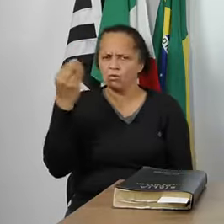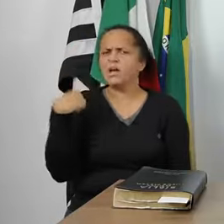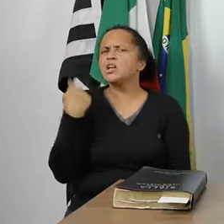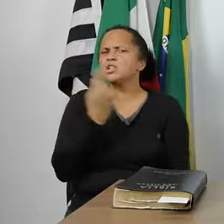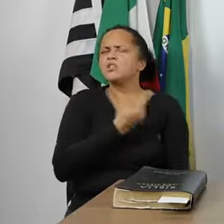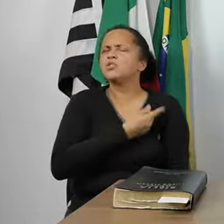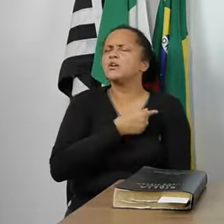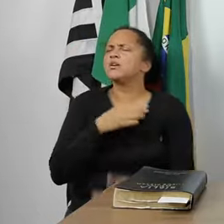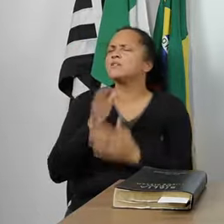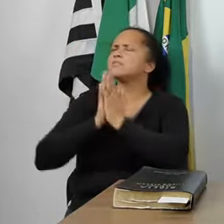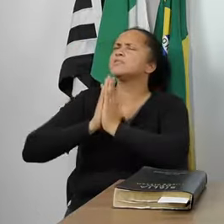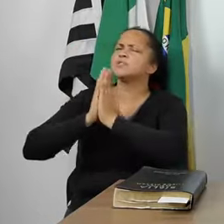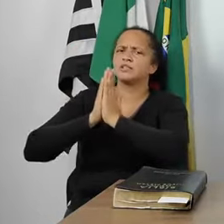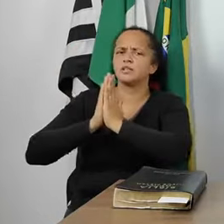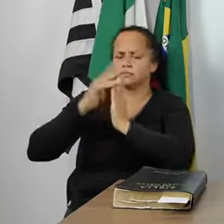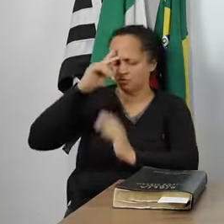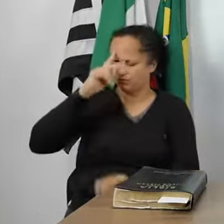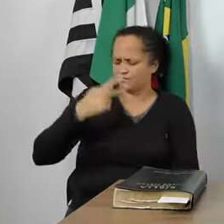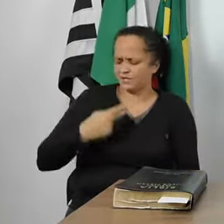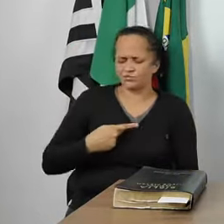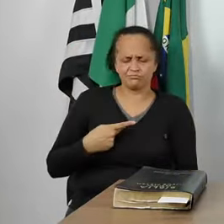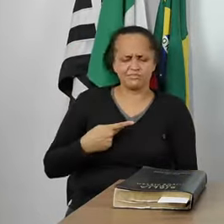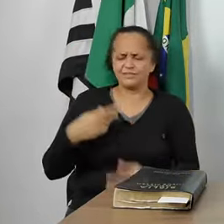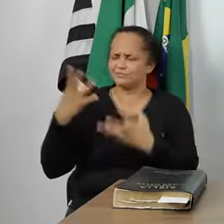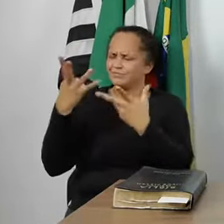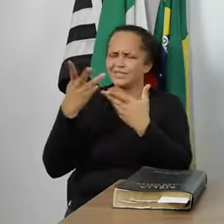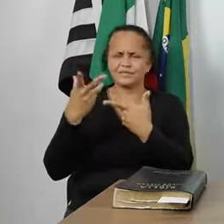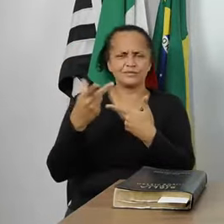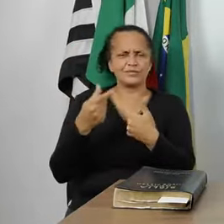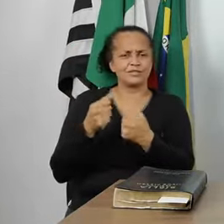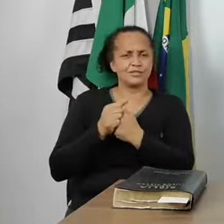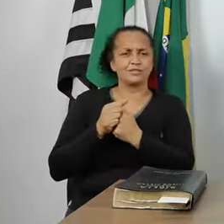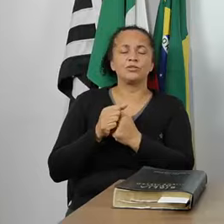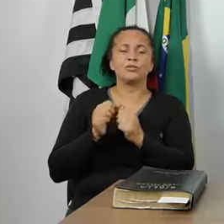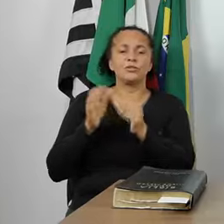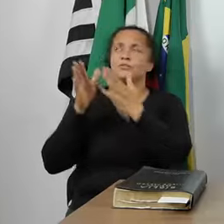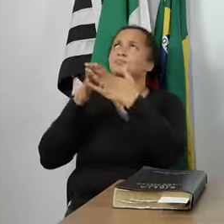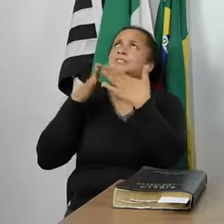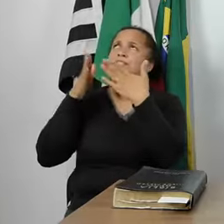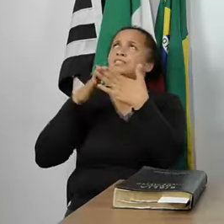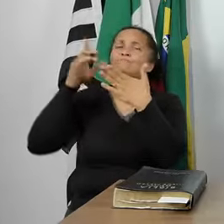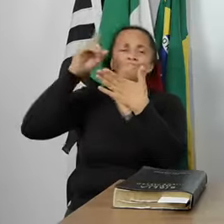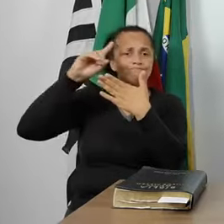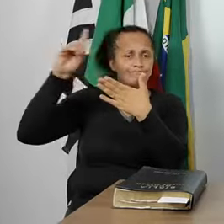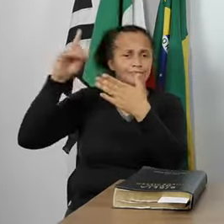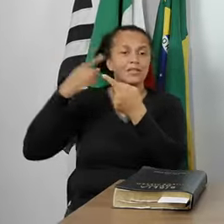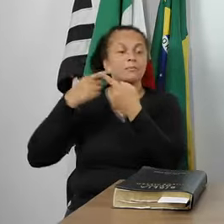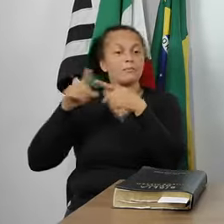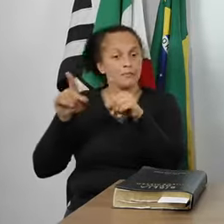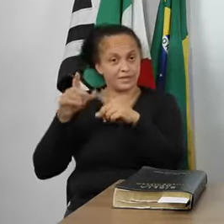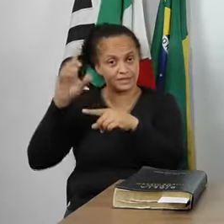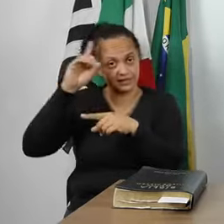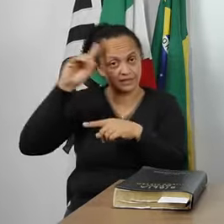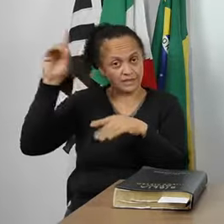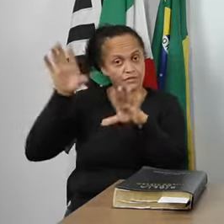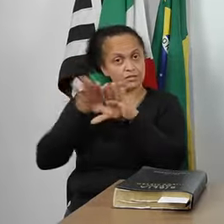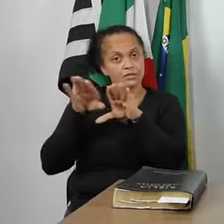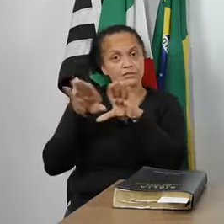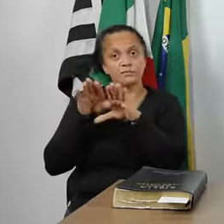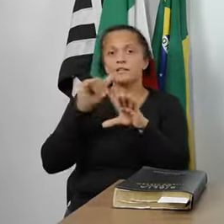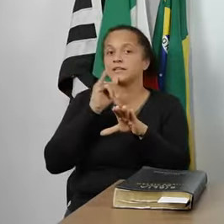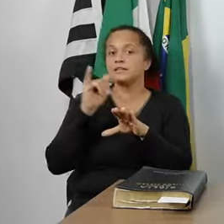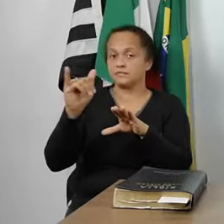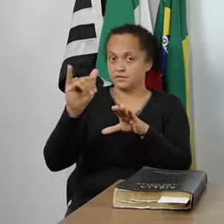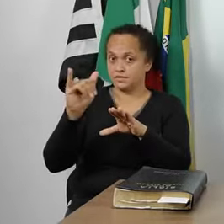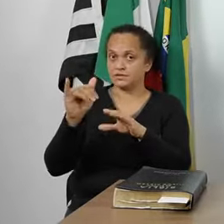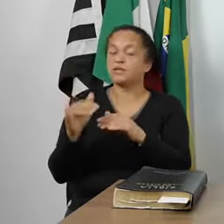você clamar por suas necessidades, por você, por suas circunstâncias. Mas Deus também diz que a oração ao